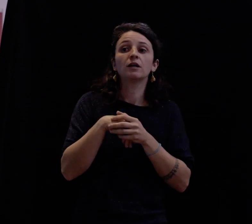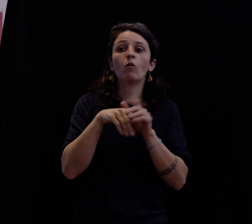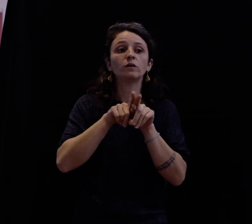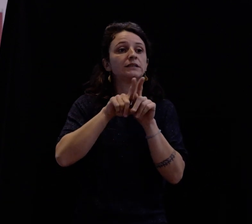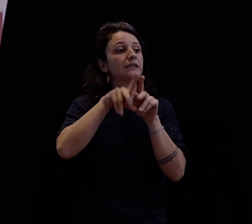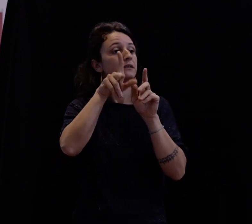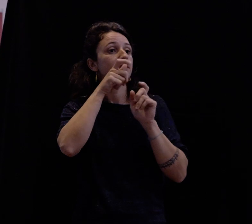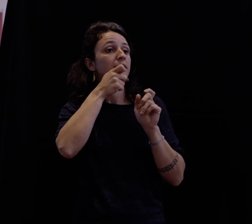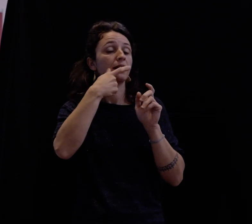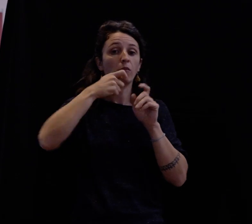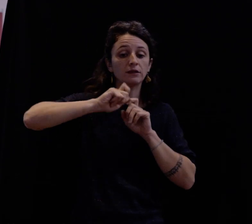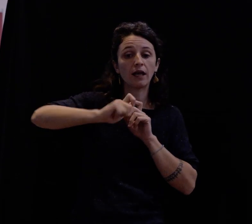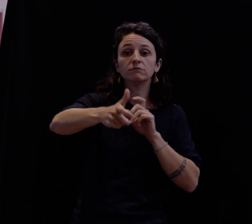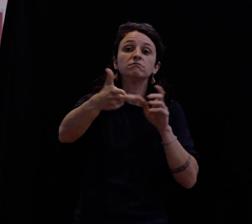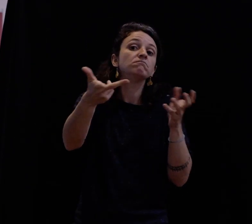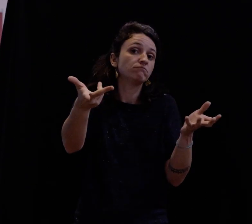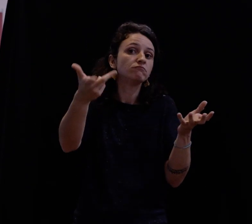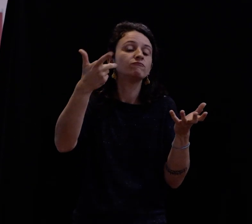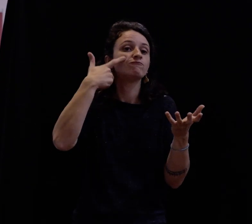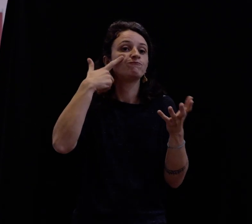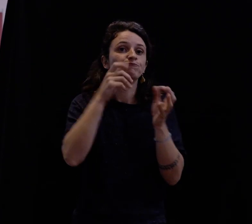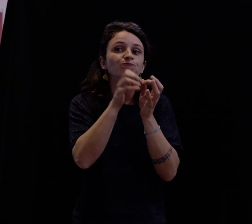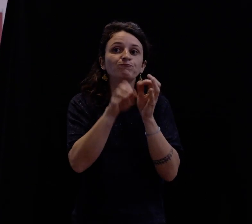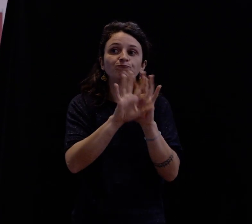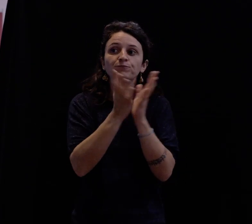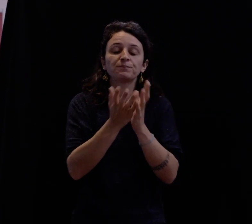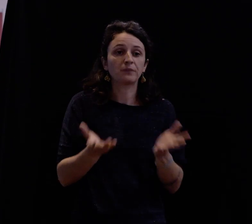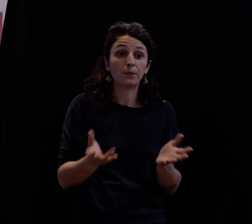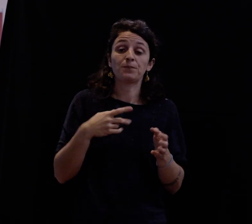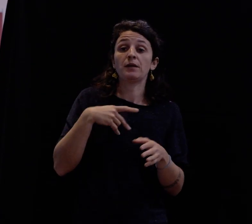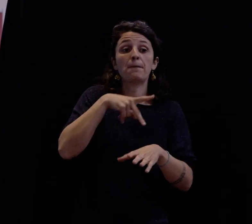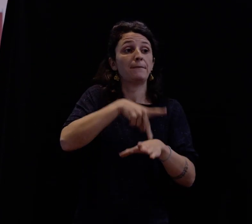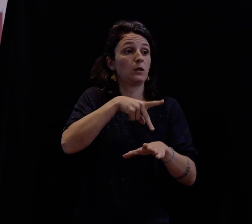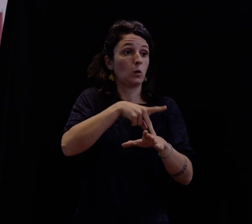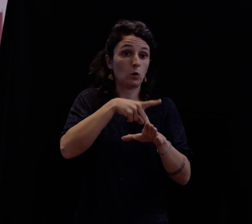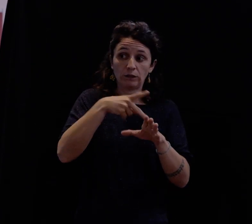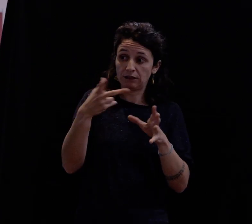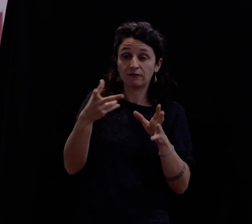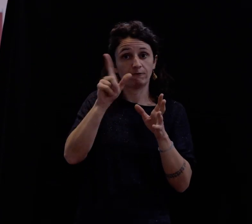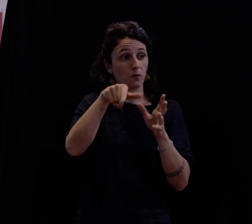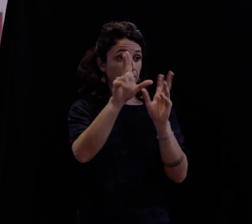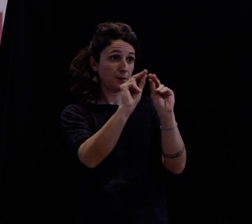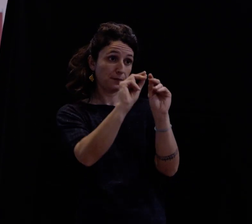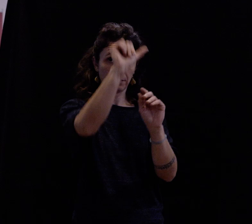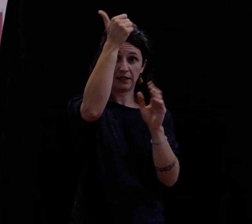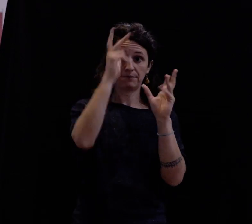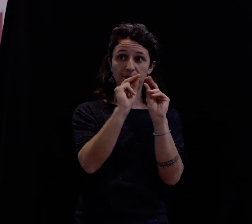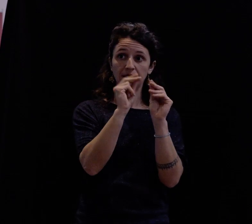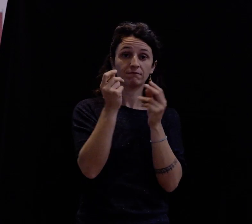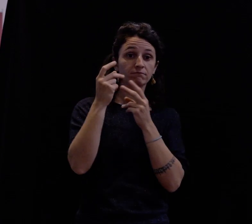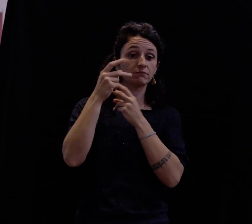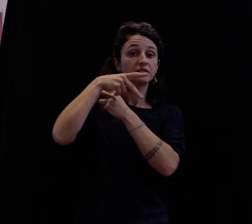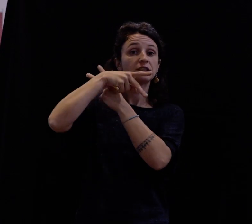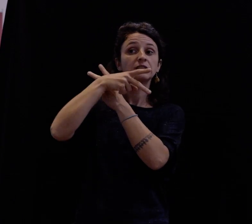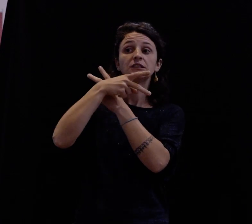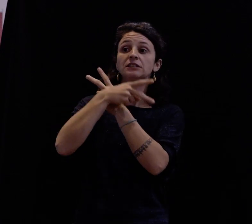Donc à quoi est due la pathologie ? En fait, pour répondre à cette question, il faut revenir à la base, c'est-à-dire c'est quoi un gène et qu'est-ce que c'est que la génétique ? Alors on